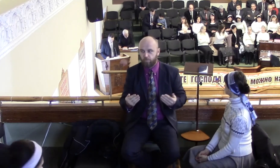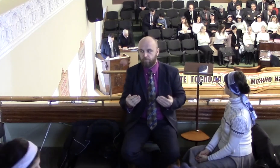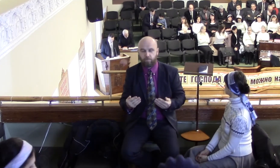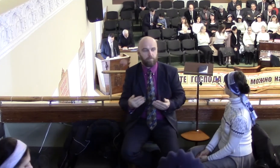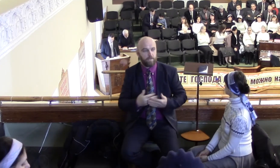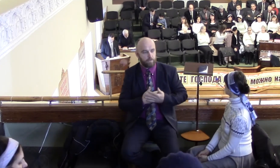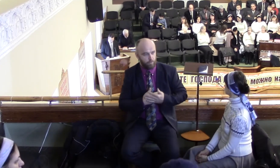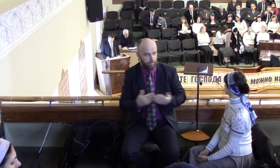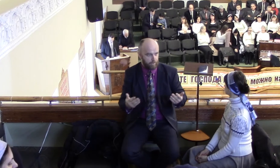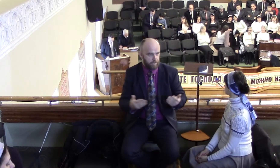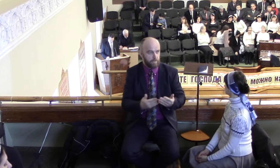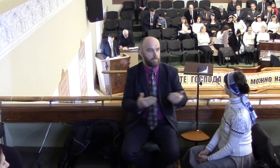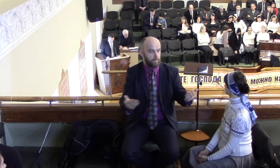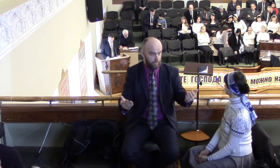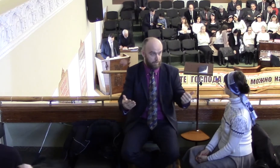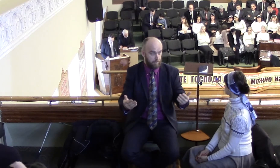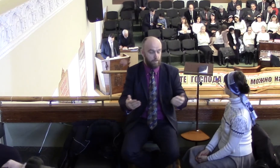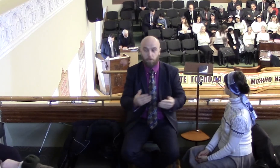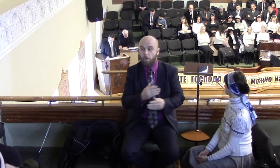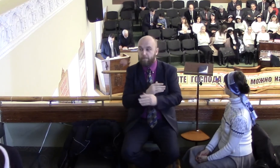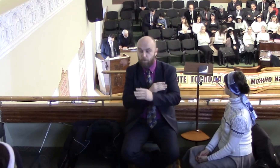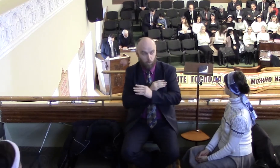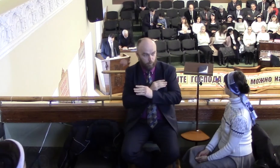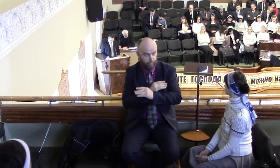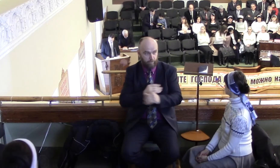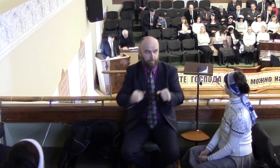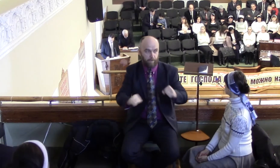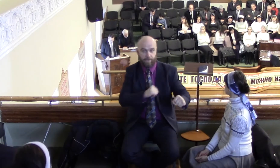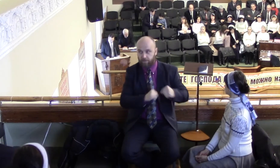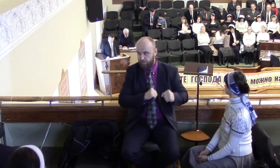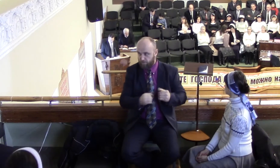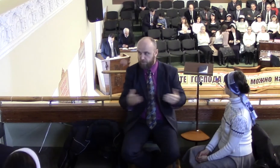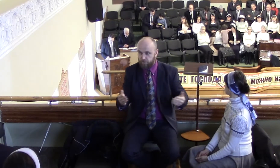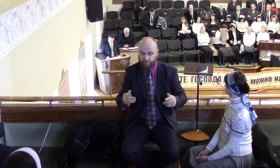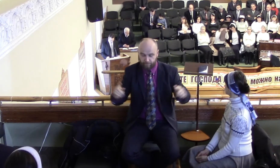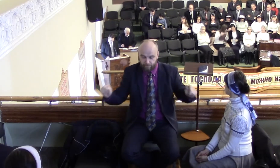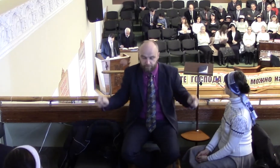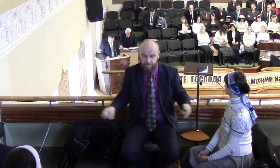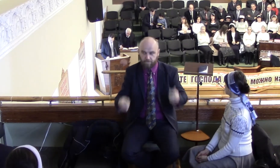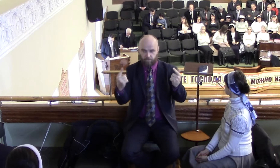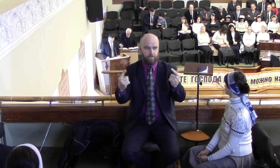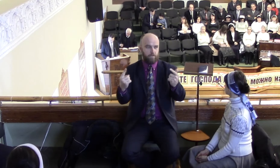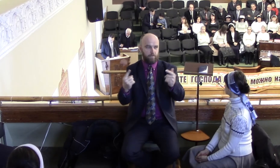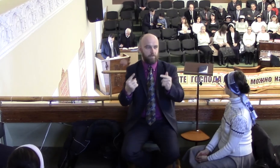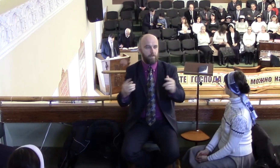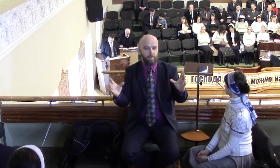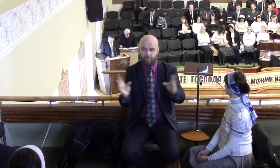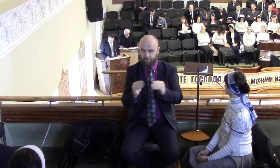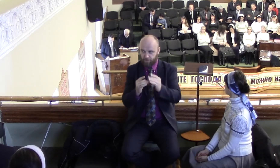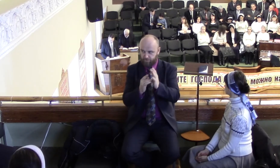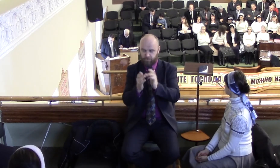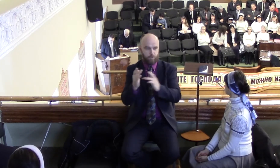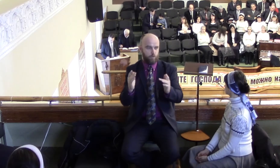преступлениям, оживотворился Христом, благодатью вы спасены, и воскресил с Ним, и посадил на